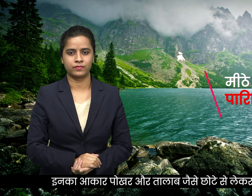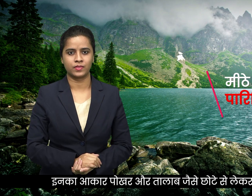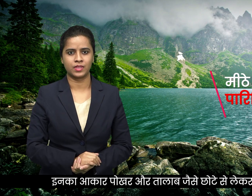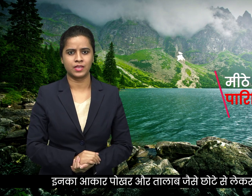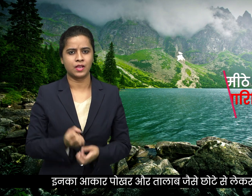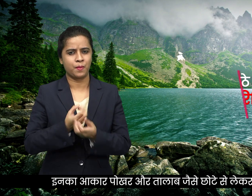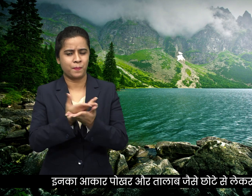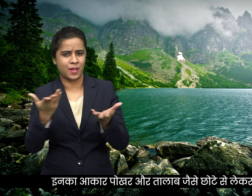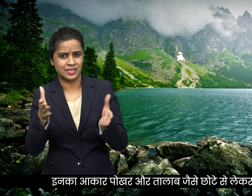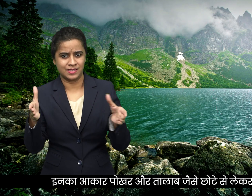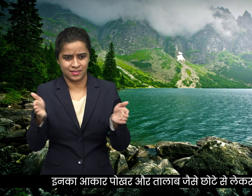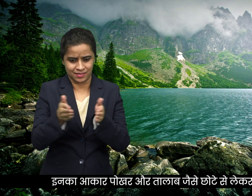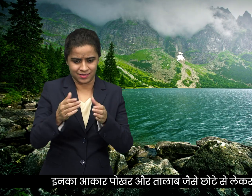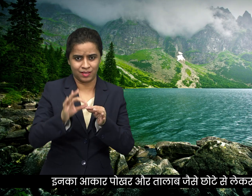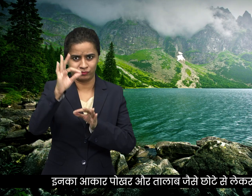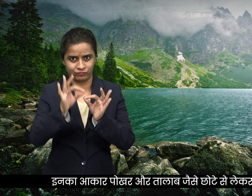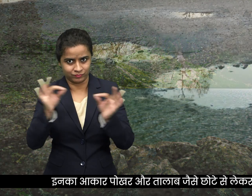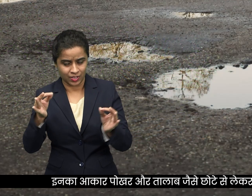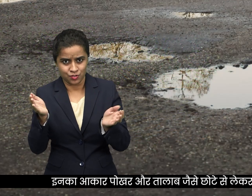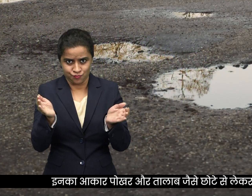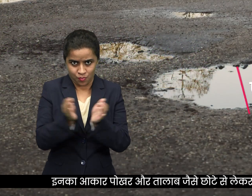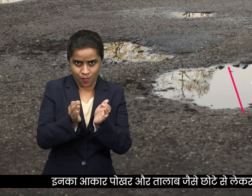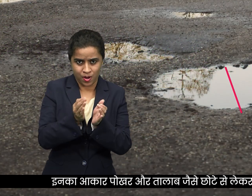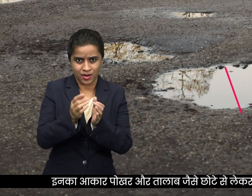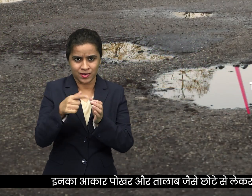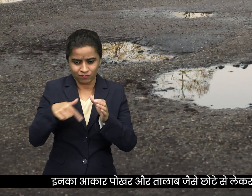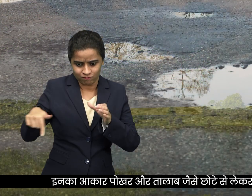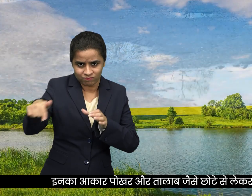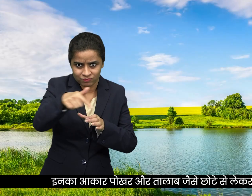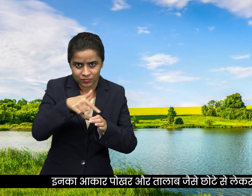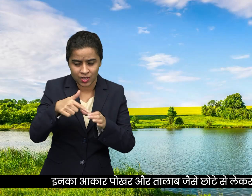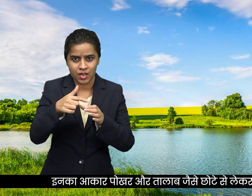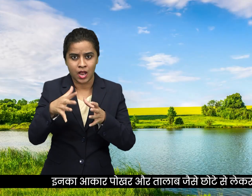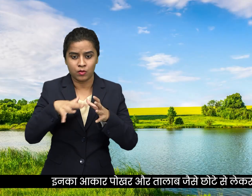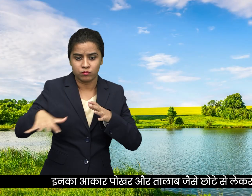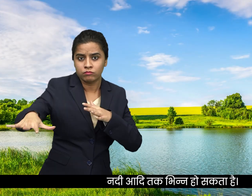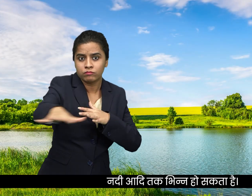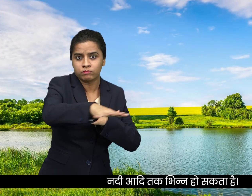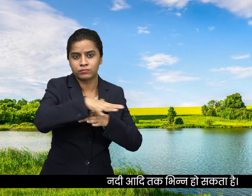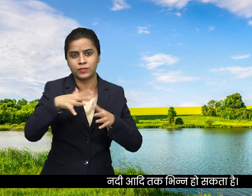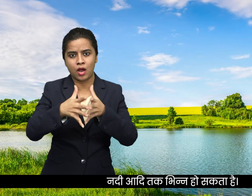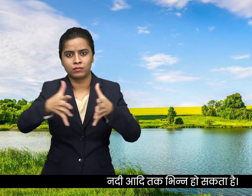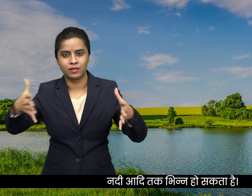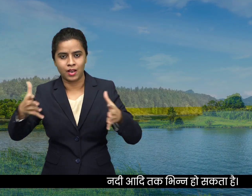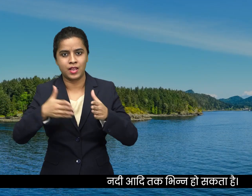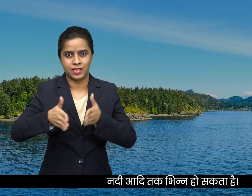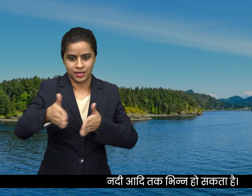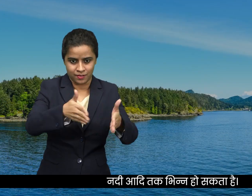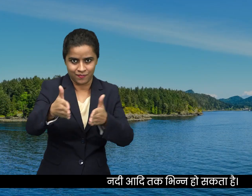इनका आकार पोखल और तालाब जैसे छोटे से लेकर बड़ी झील, नदी आदि तक भिन्न हो सकता